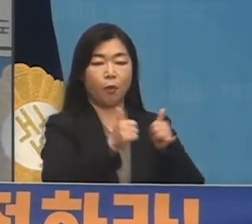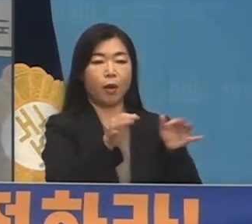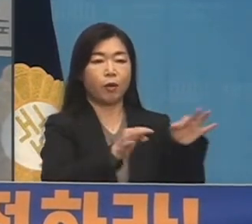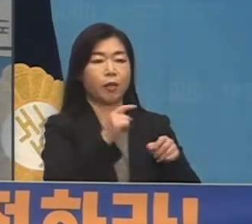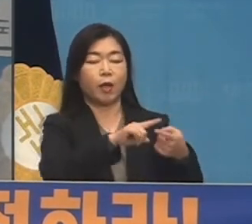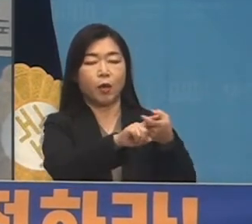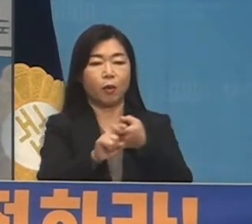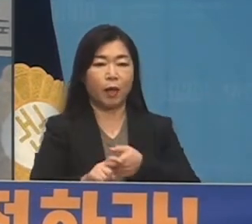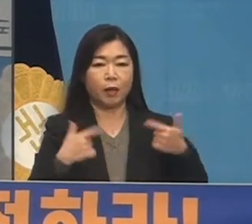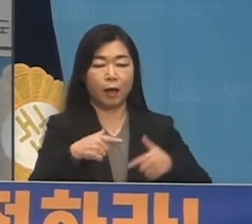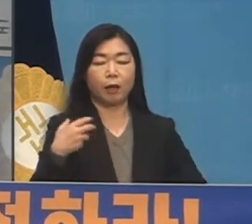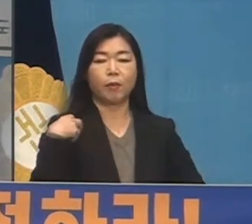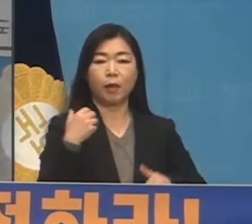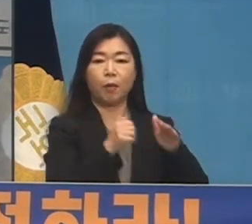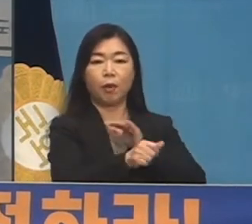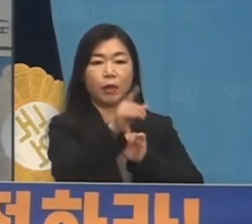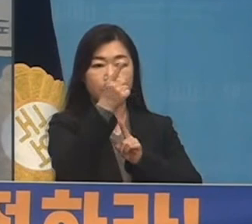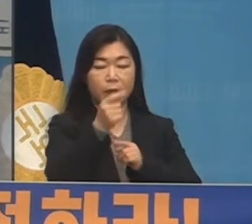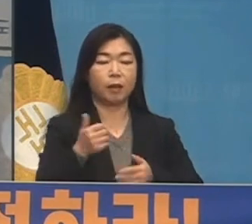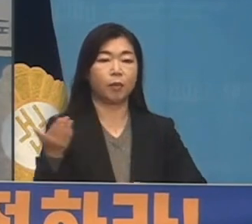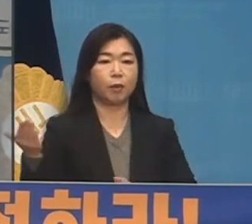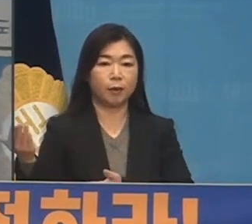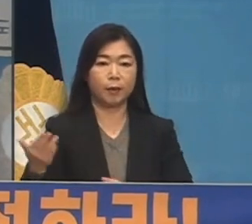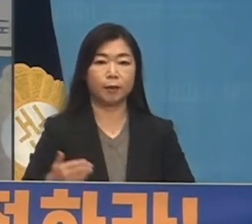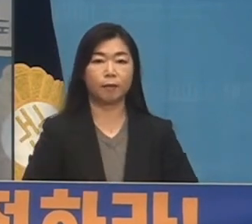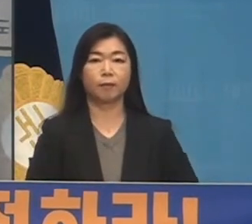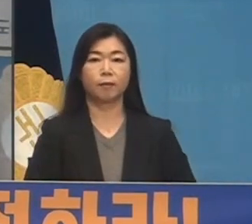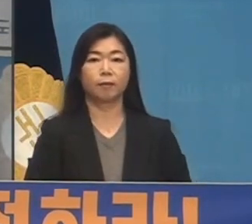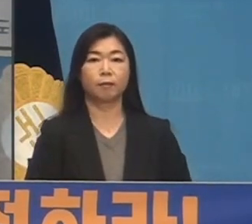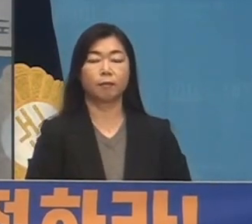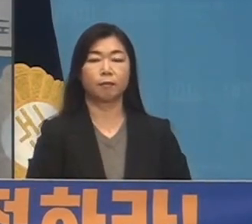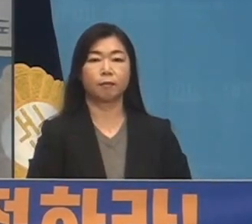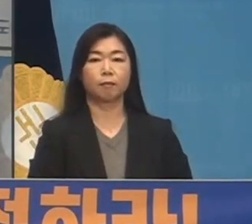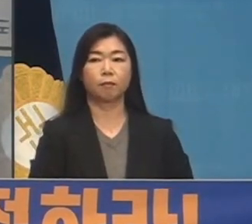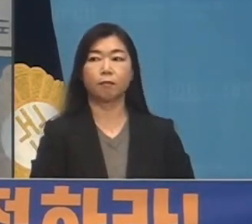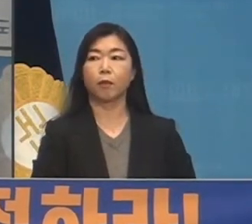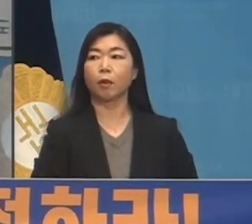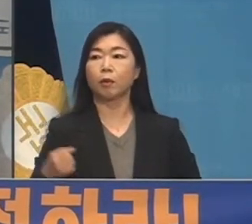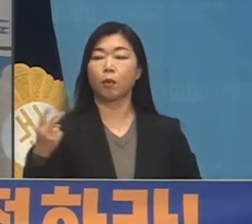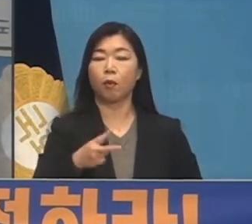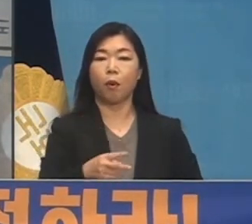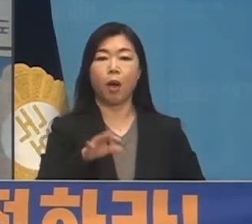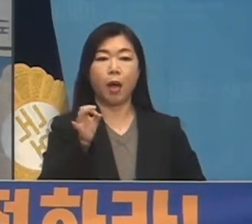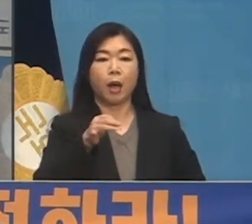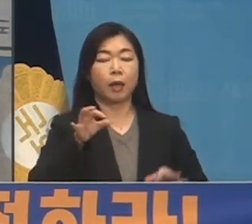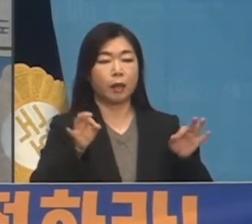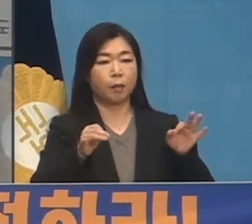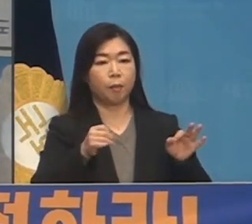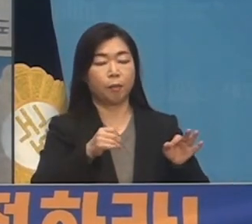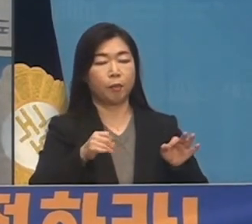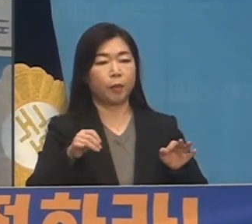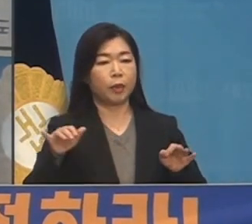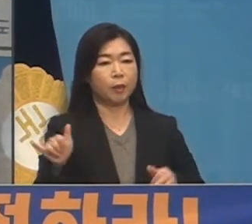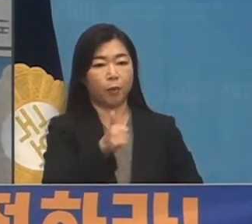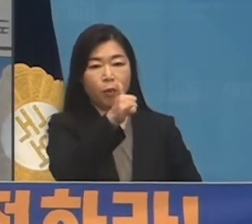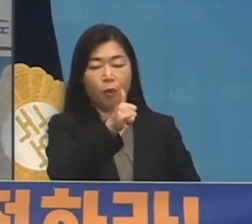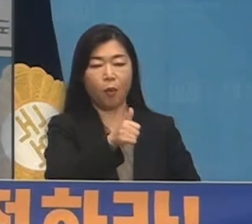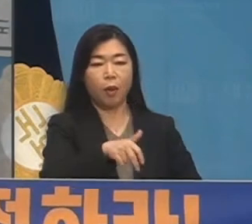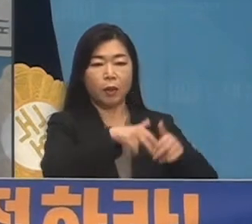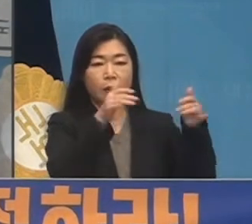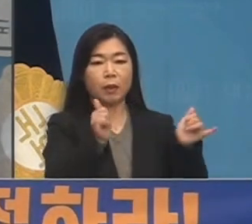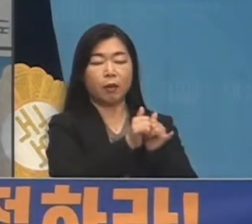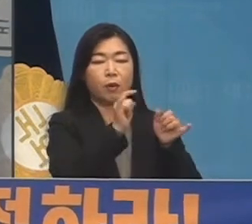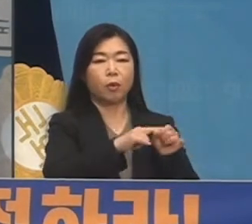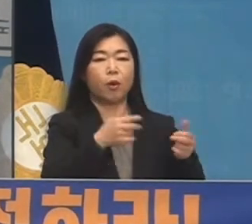충남사회경제연대 상임대표를 맡고 계신 이순호 대표님 참석해 주셨습니다. 그리고 김포사회적경제연대 사회적협동조합 상임이사를